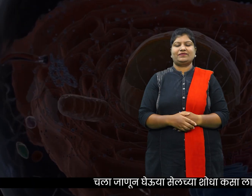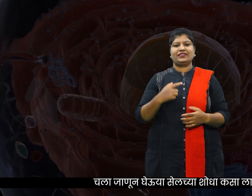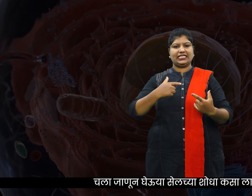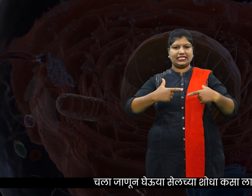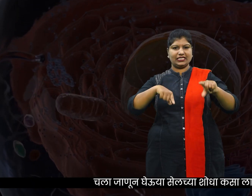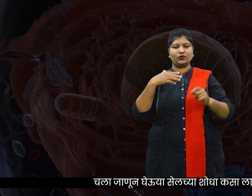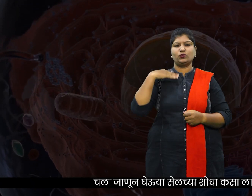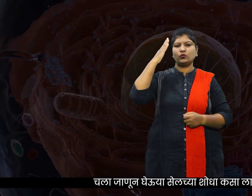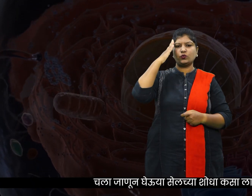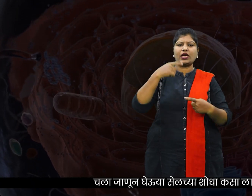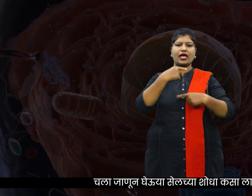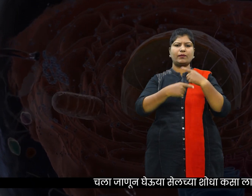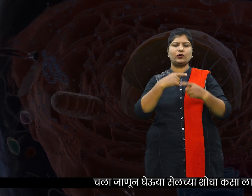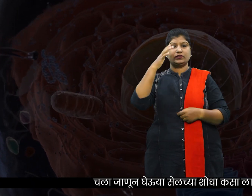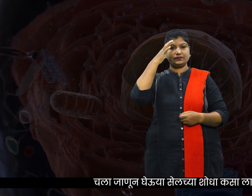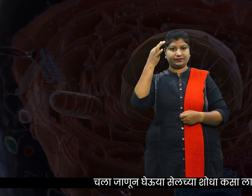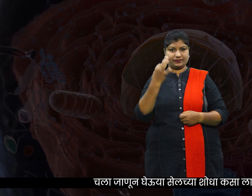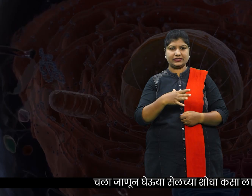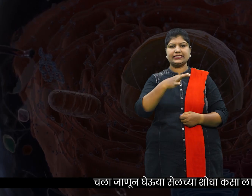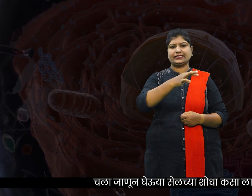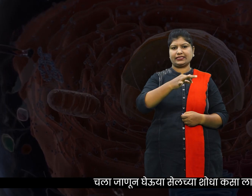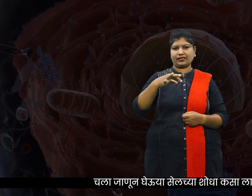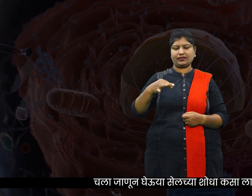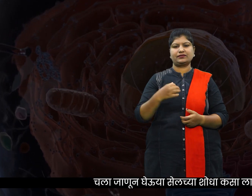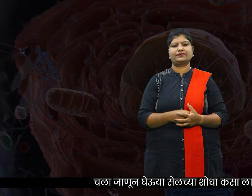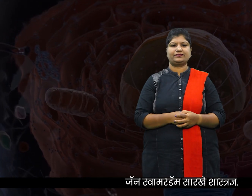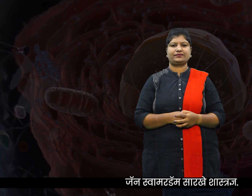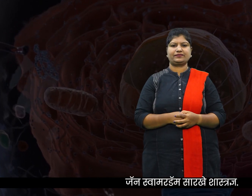चला जाणून घेऊया सेलचा शोध कसा लागला.